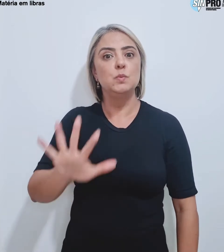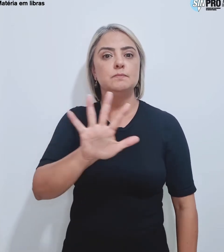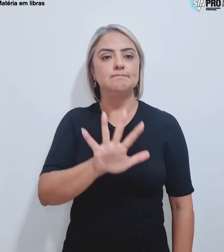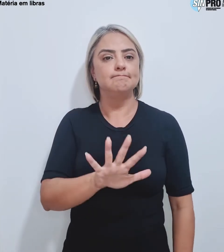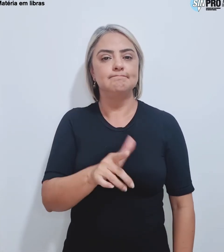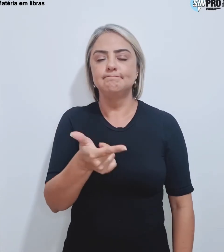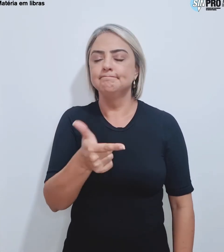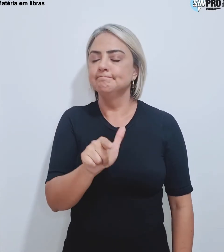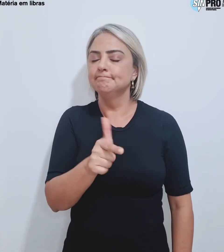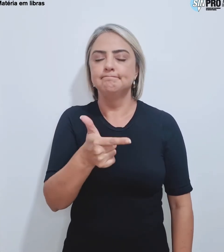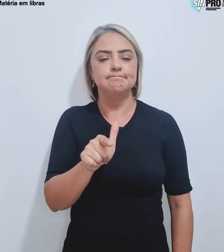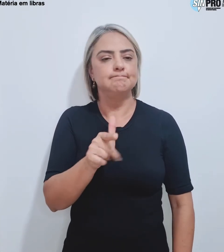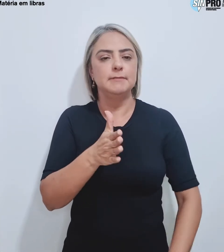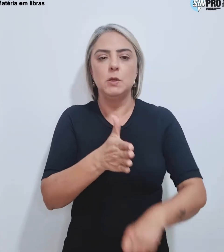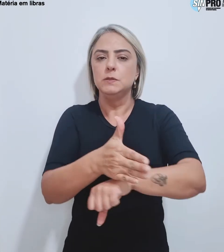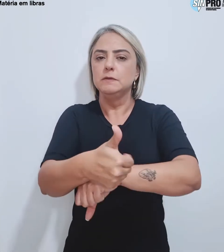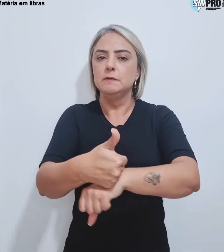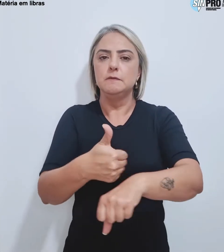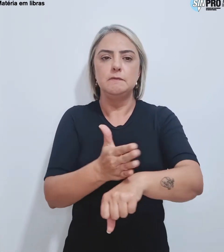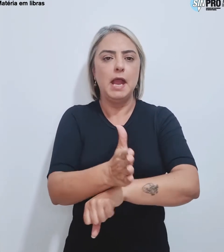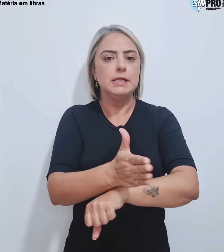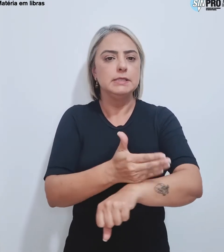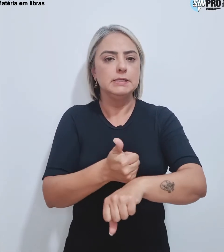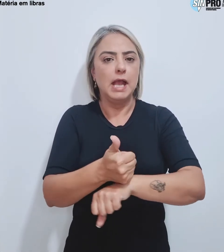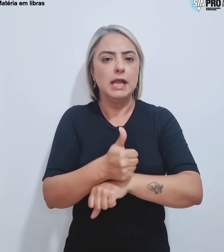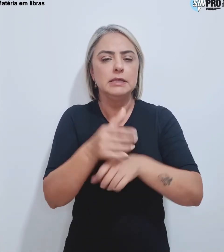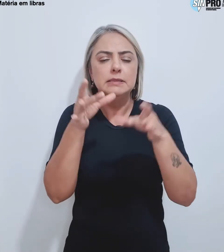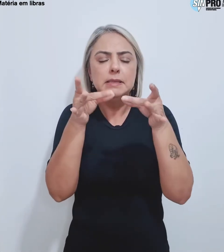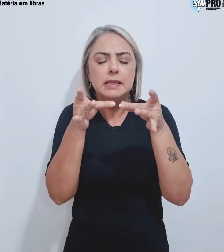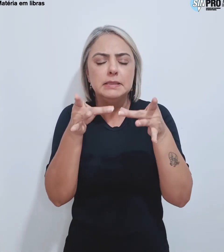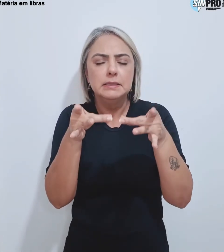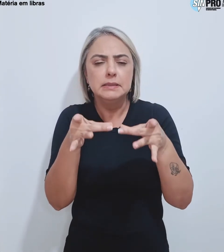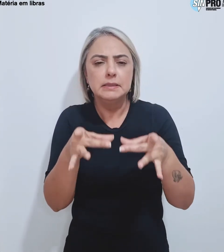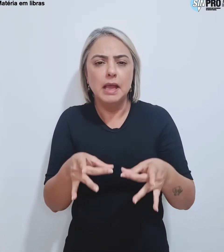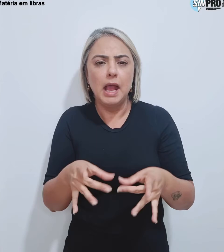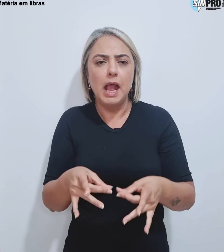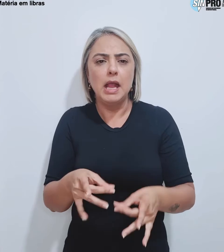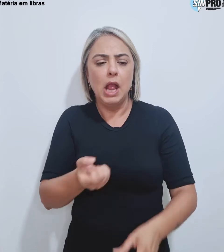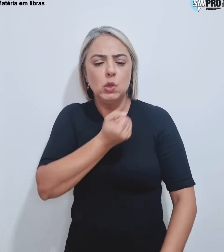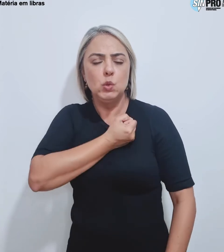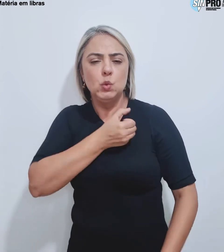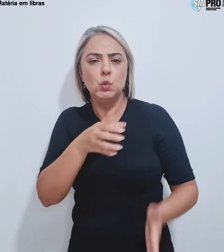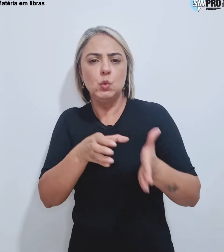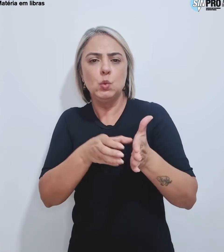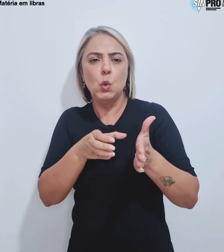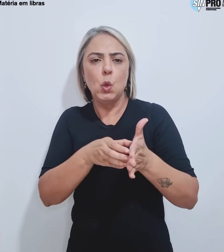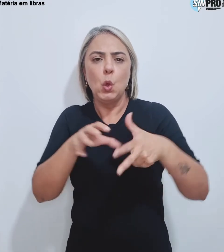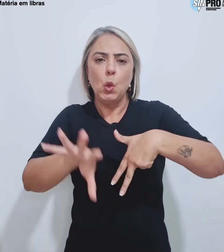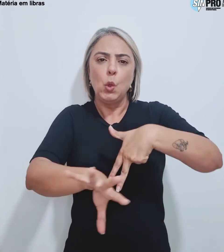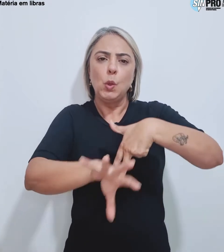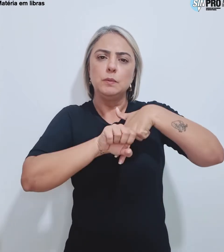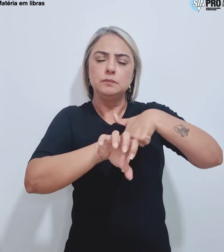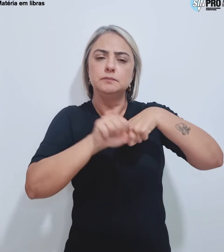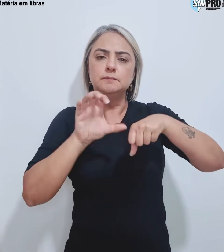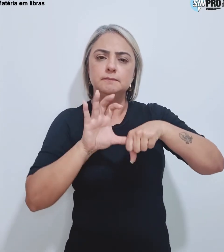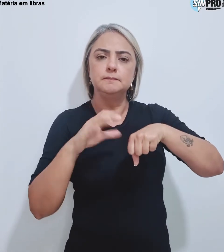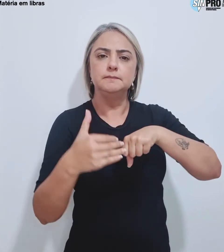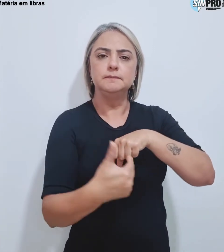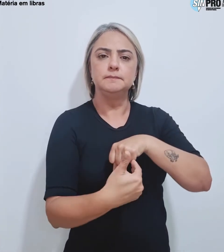em geral não tiveram acesso de forma detalhada aos dados sobre casos de